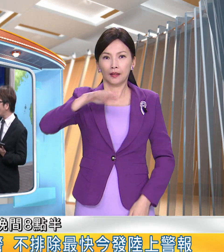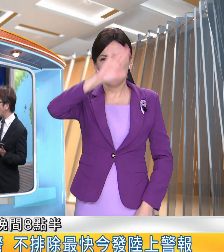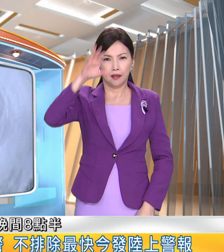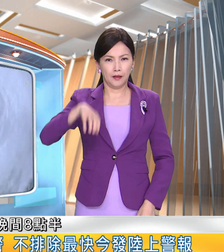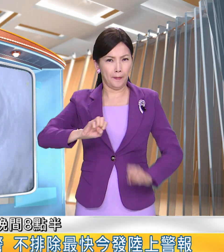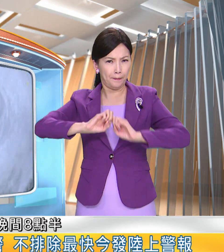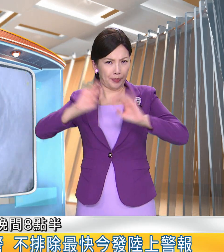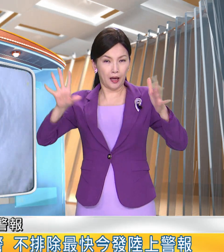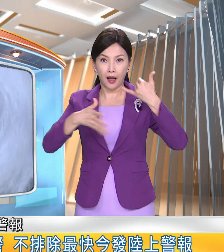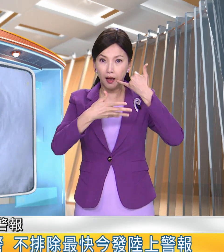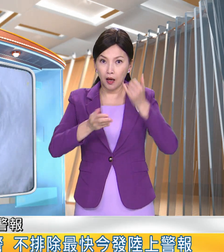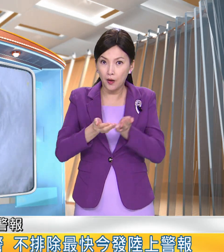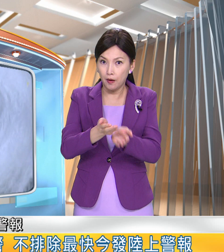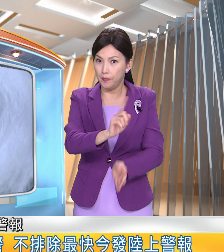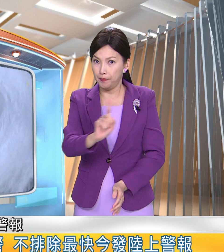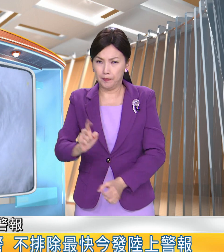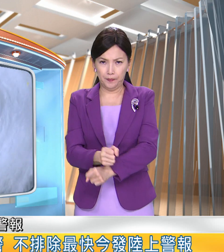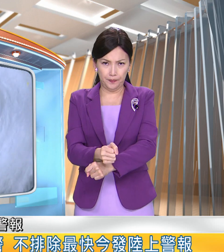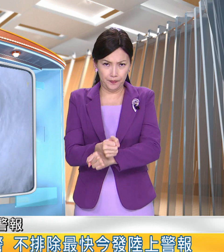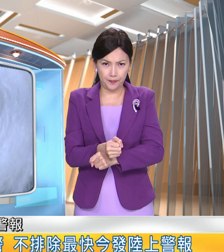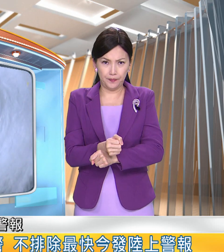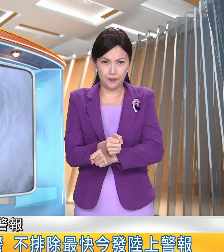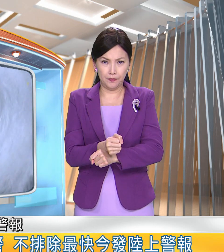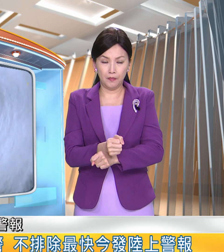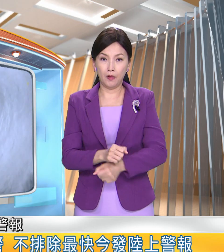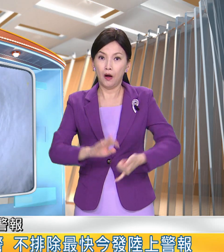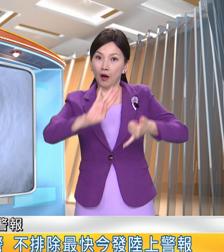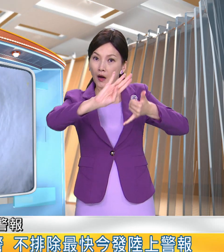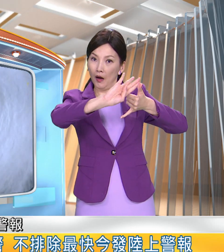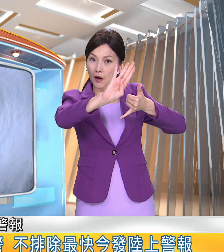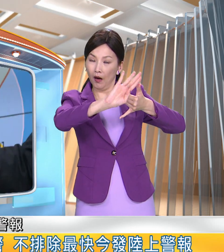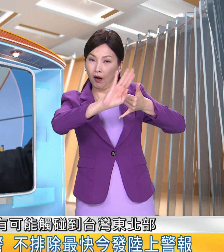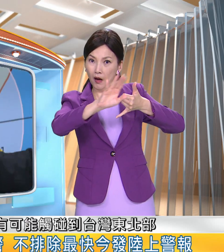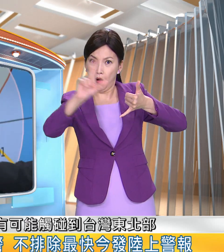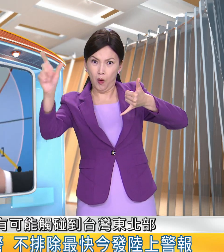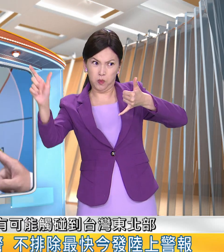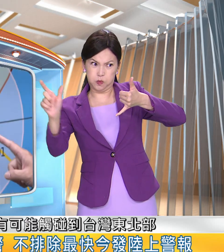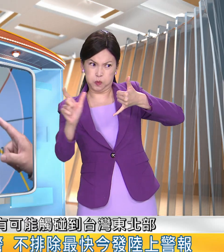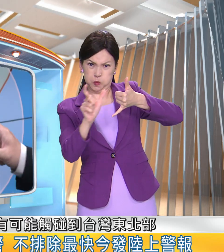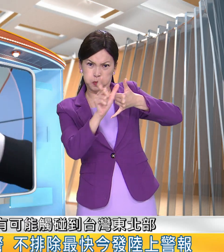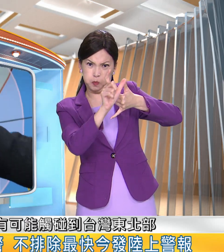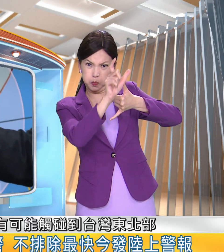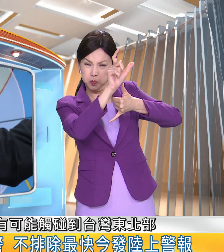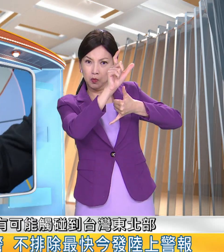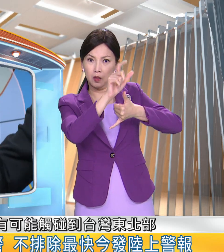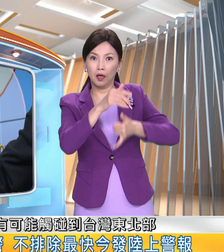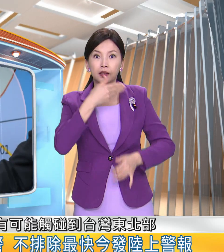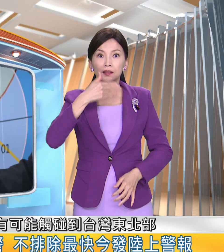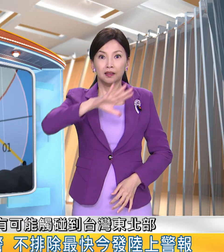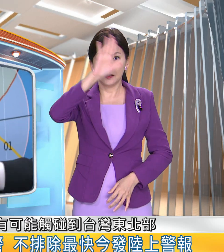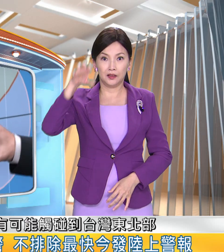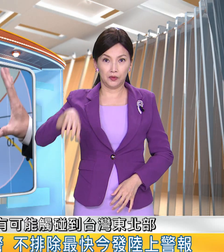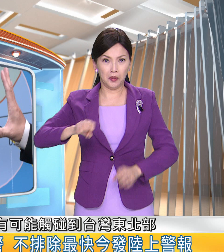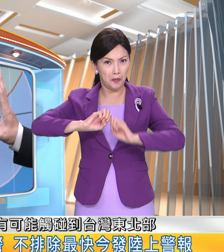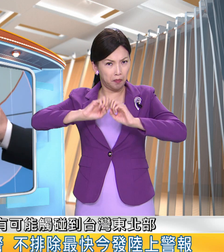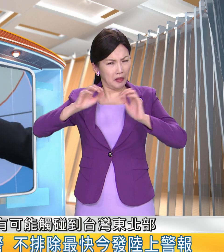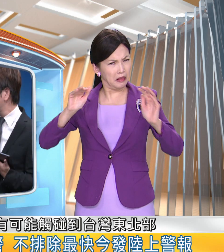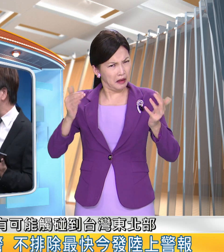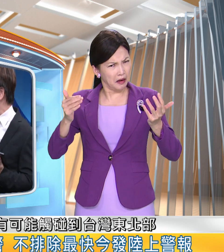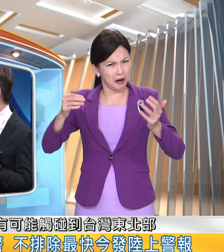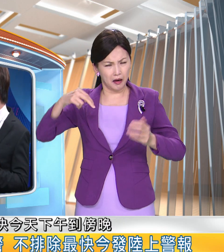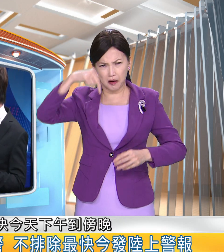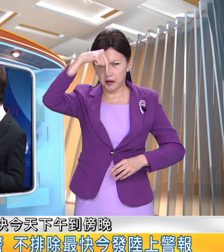點半發布了海上颱風警報而因為暴風圈有可能會觸碰到臺灣東北部